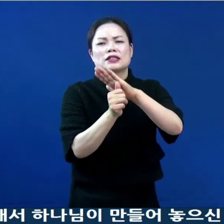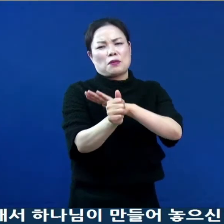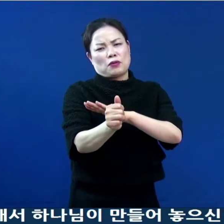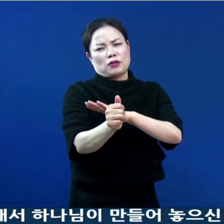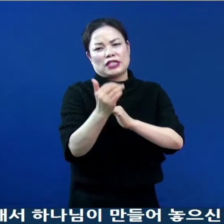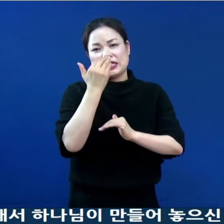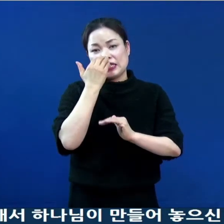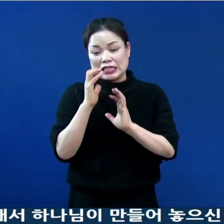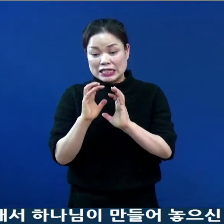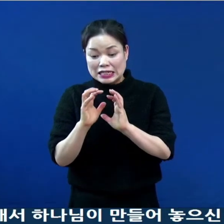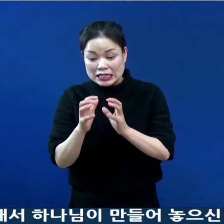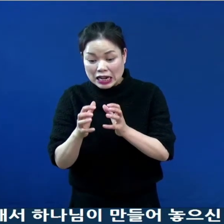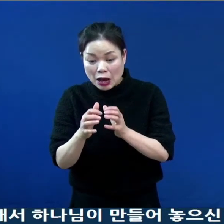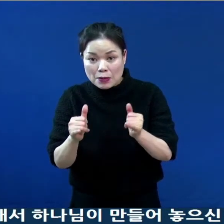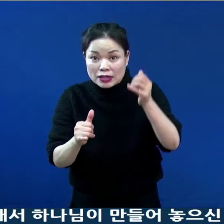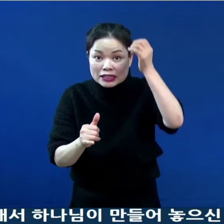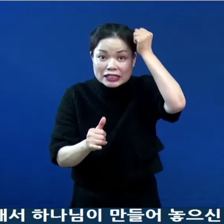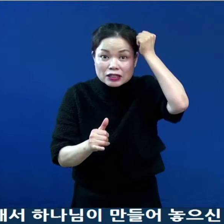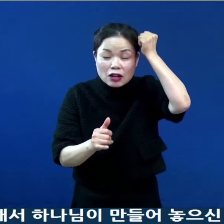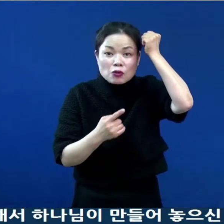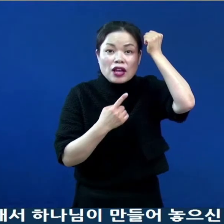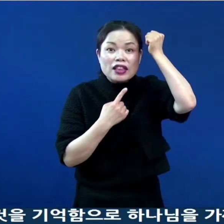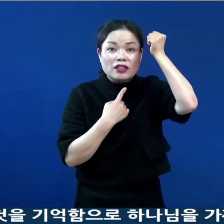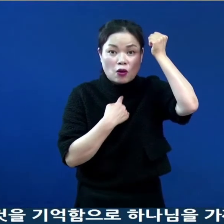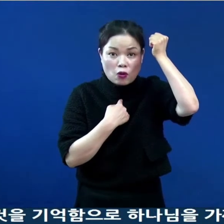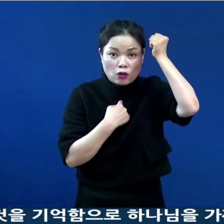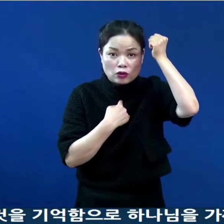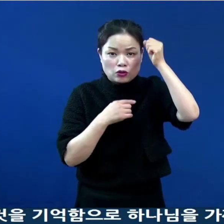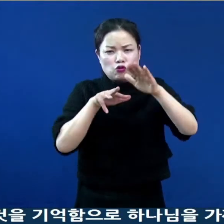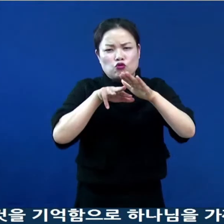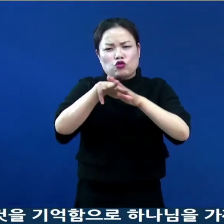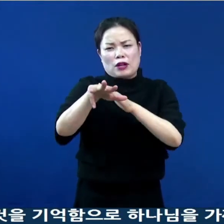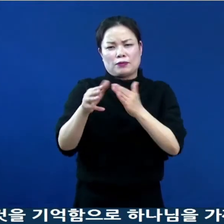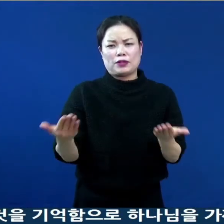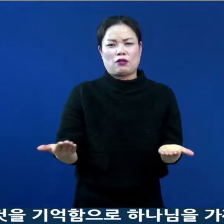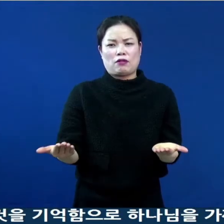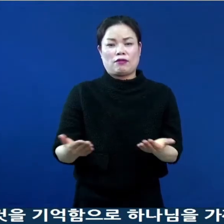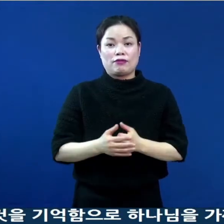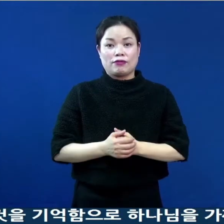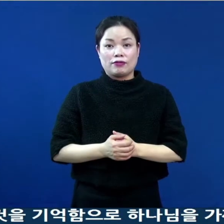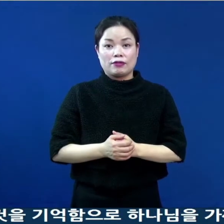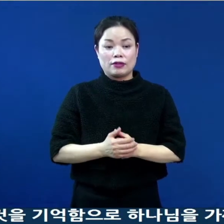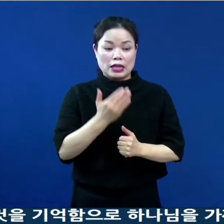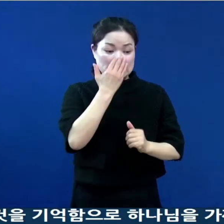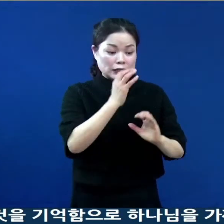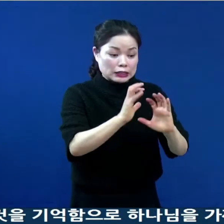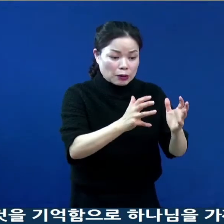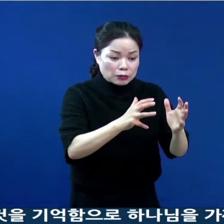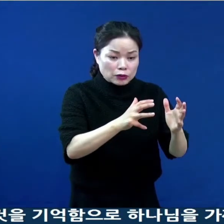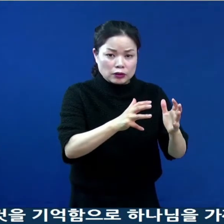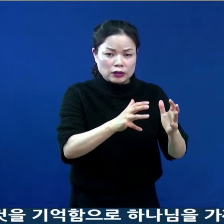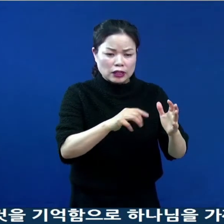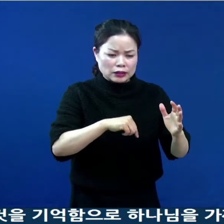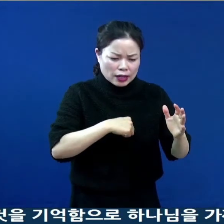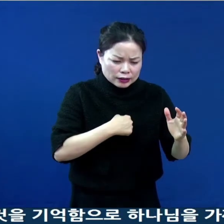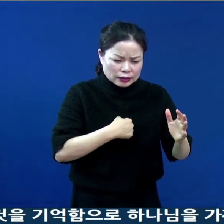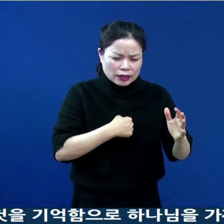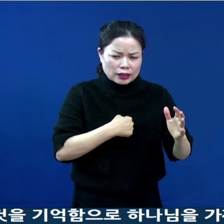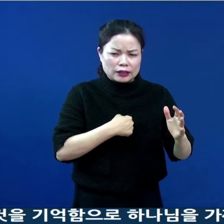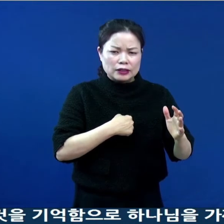이스라엘 백성들이 기억하려고 했던 것은 출애굽 사건입니다. 이스라엘 백성들은 자기 자신과